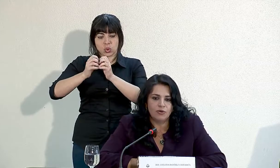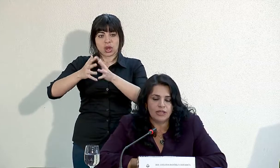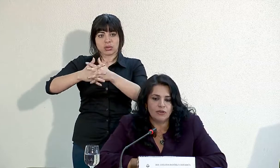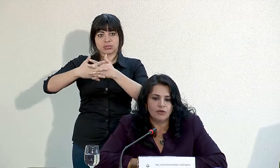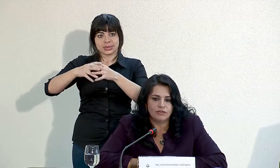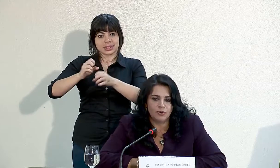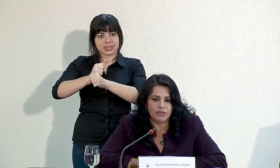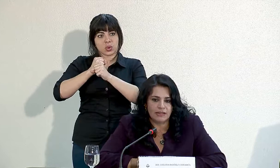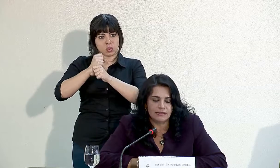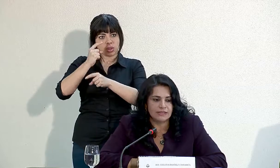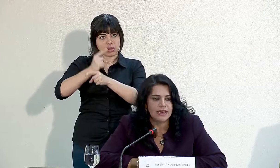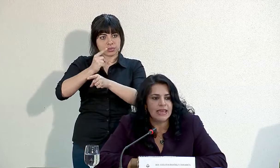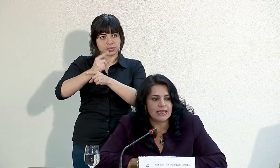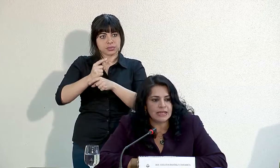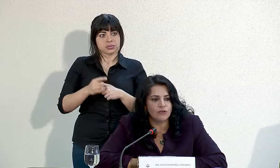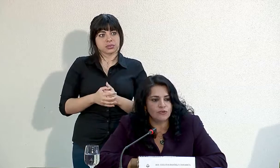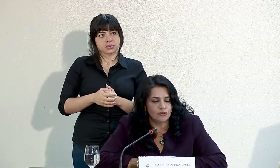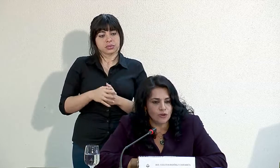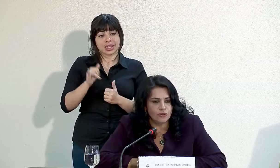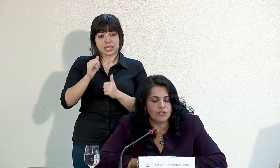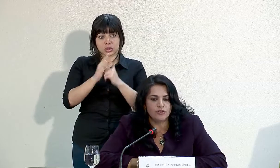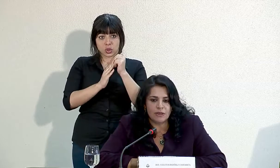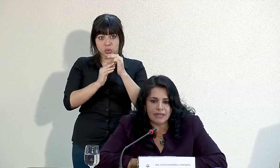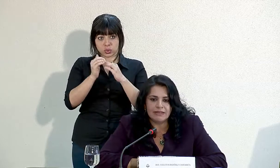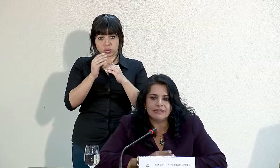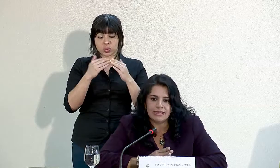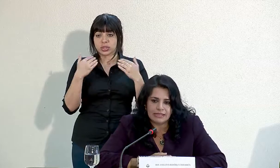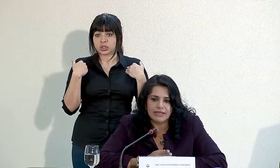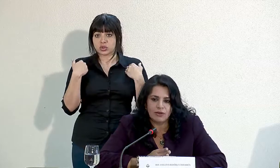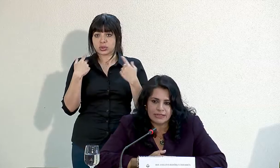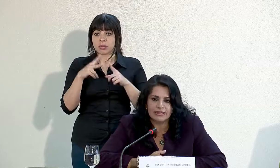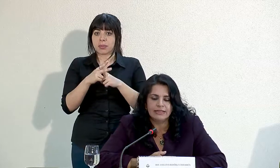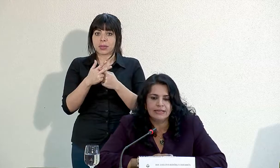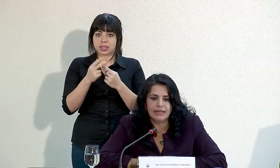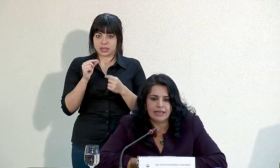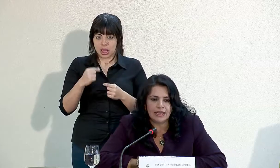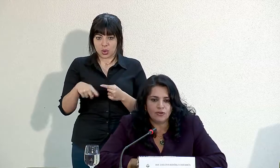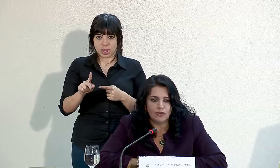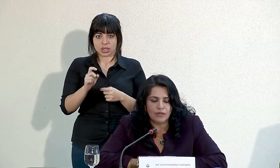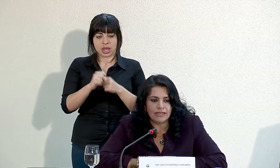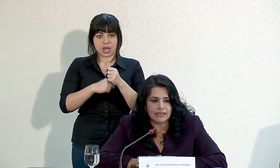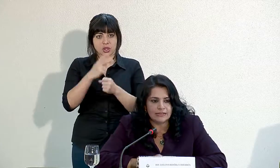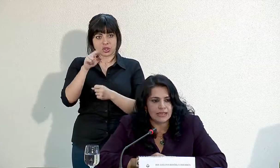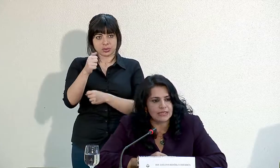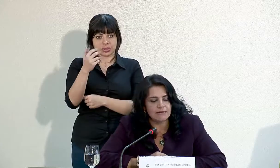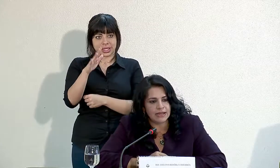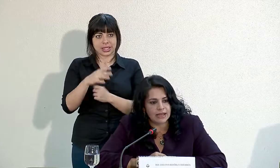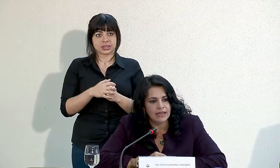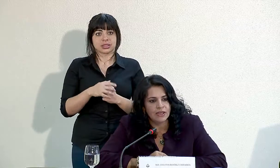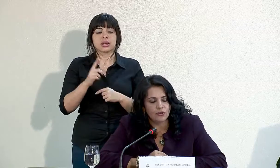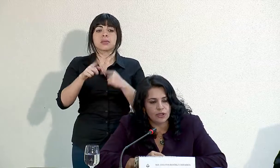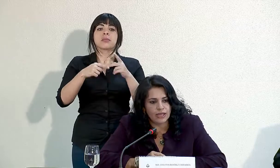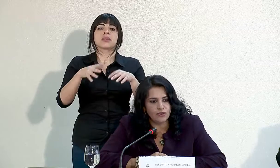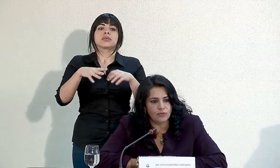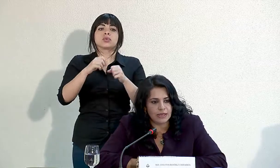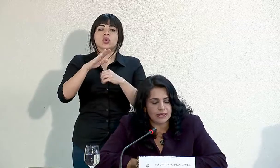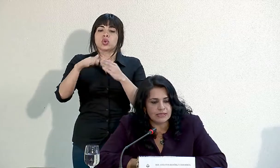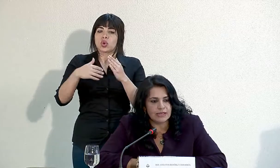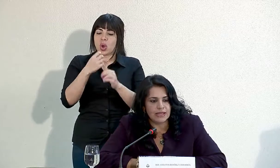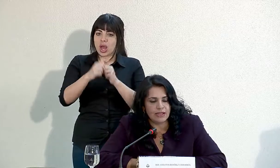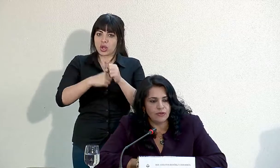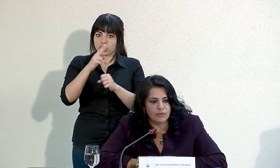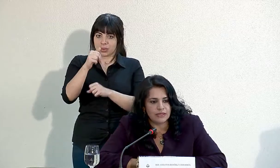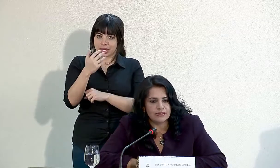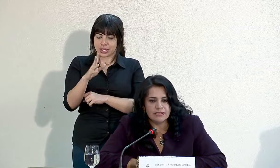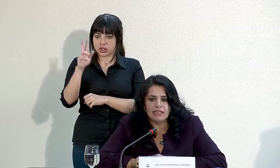medidas de seguridad correspondientes. Esa construcción, dichosamente, se inicia ahorita, en el año 2015, y llevará todo el año